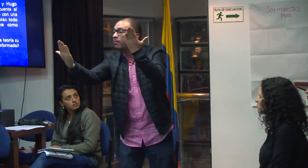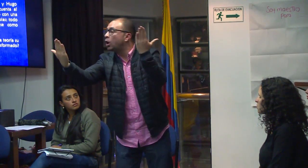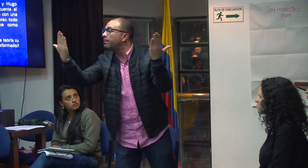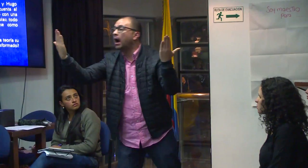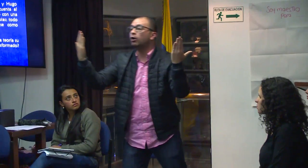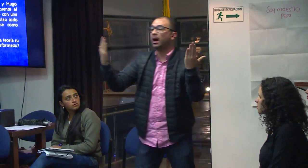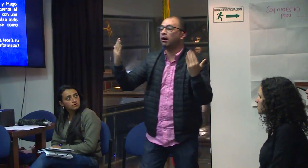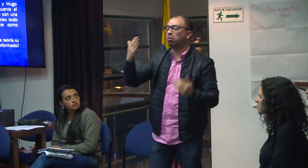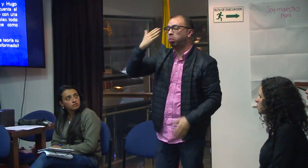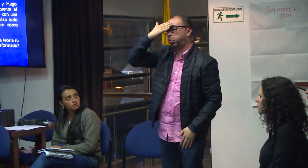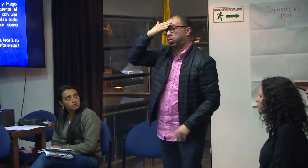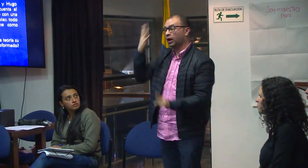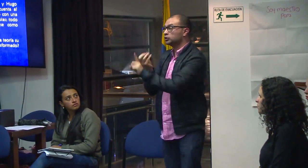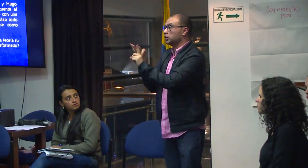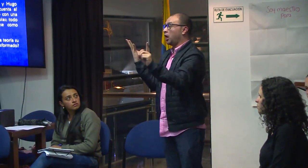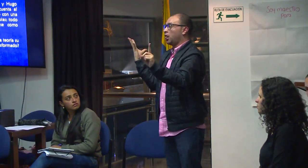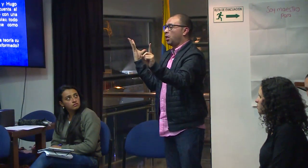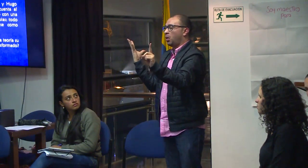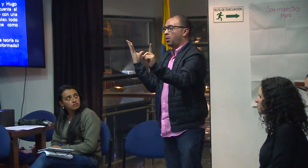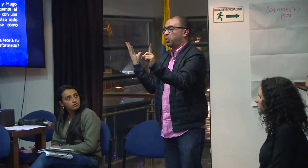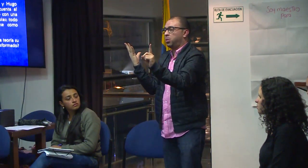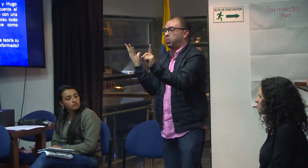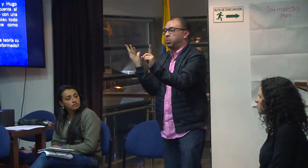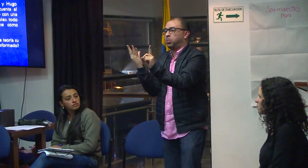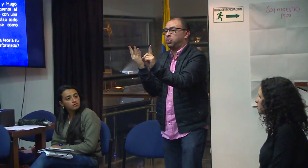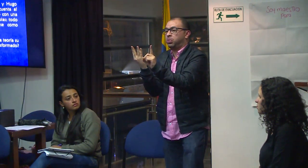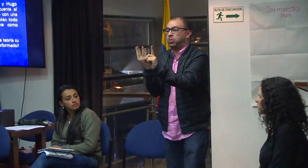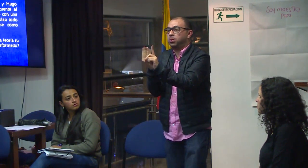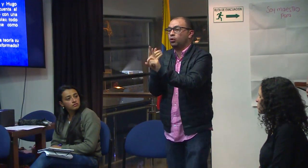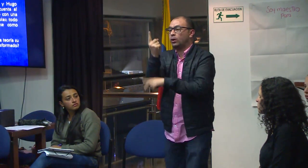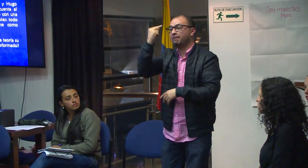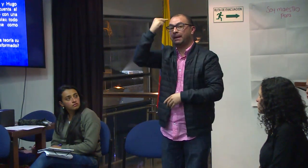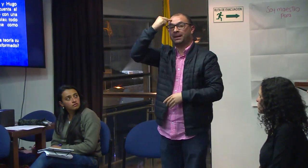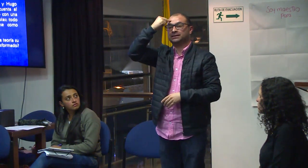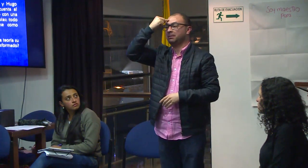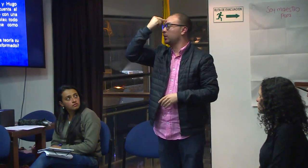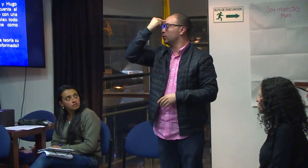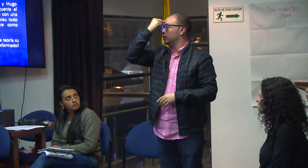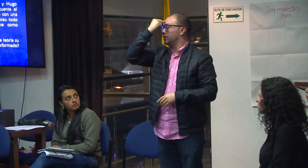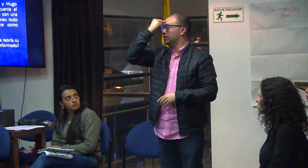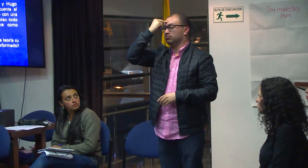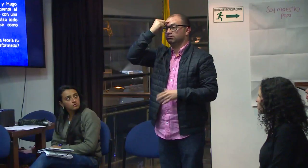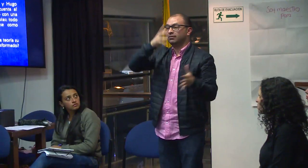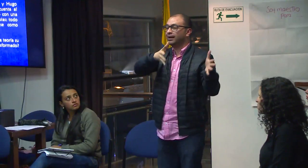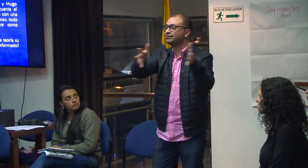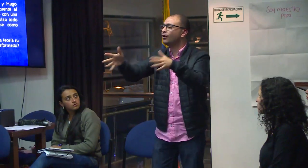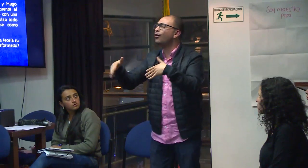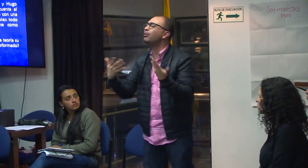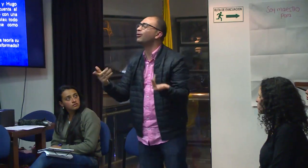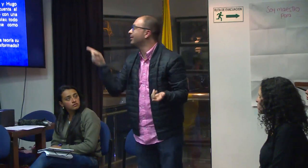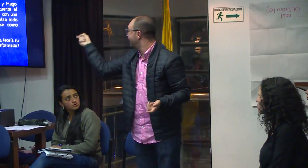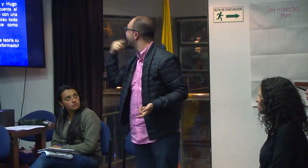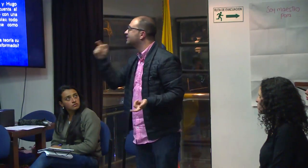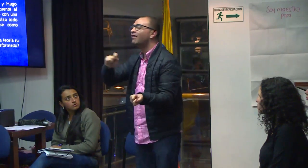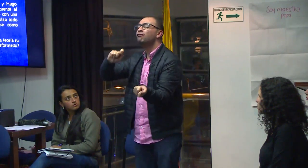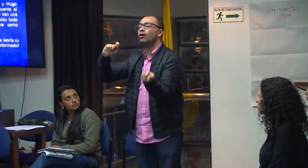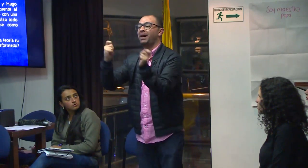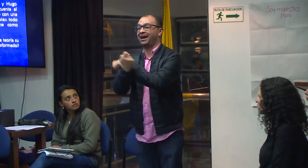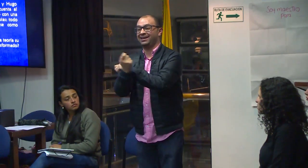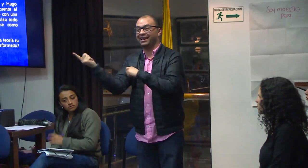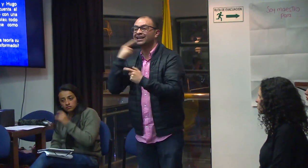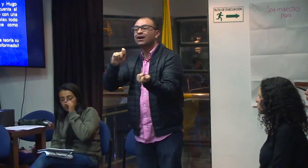es usted. Todo lo que muy seguramente a través de esa construcción de sujeto está, pero que